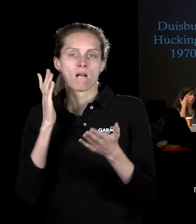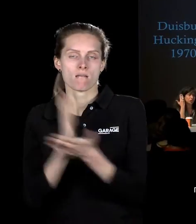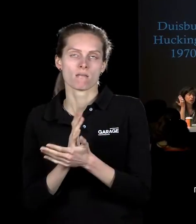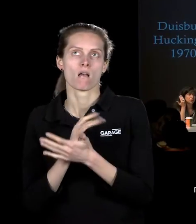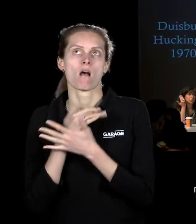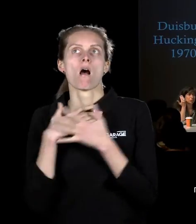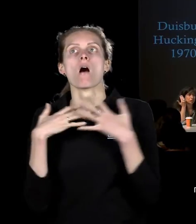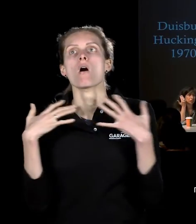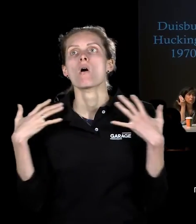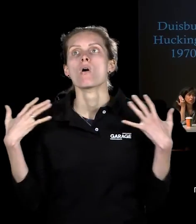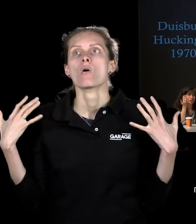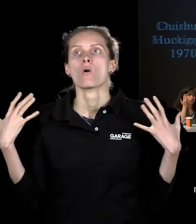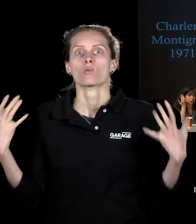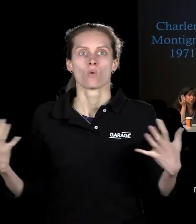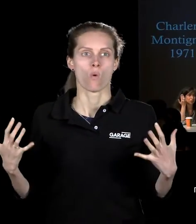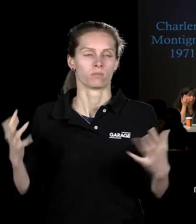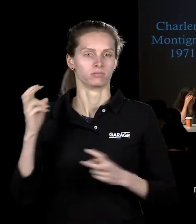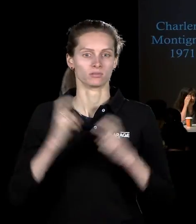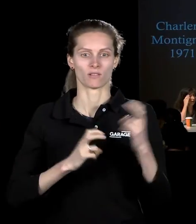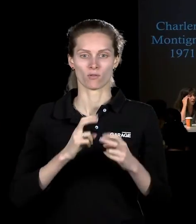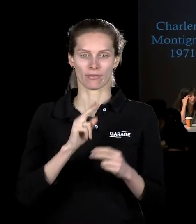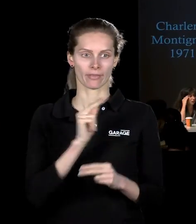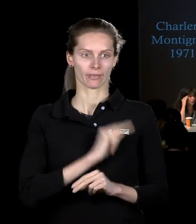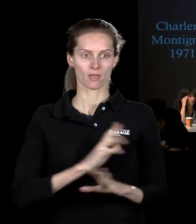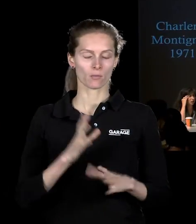махины, которые не работают, которые непонятно для чего служат.